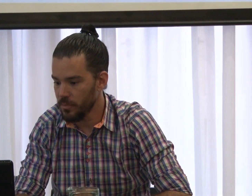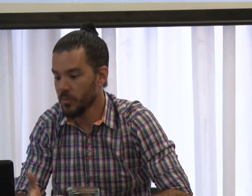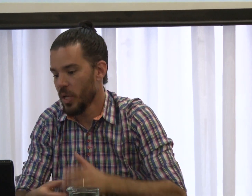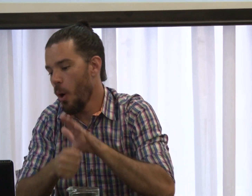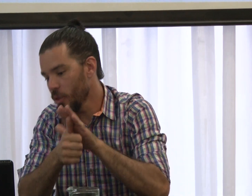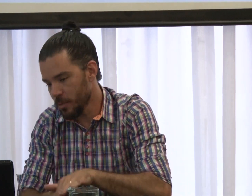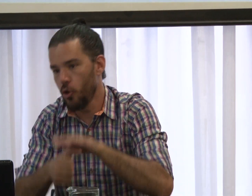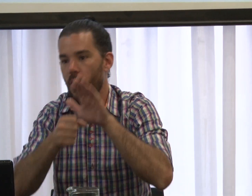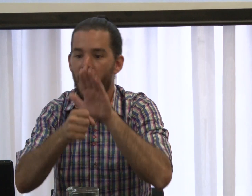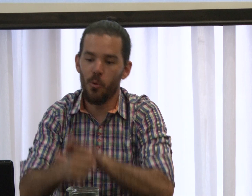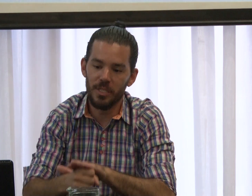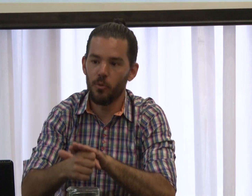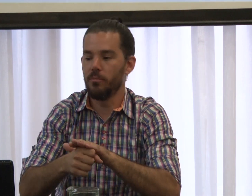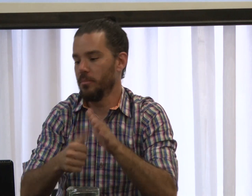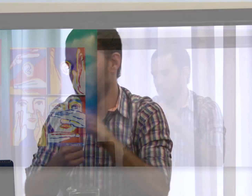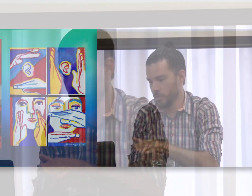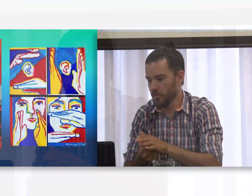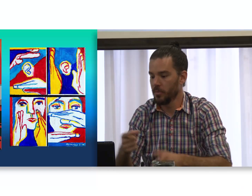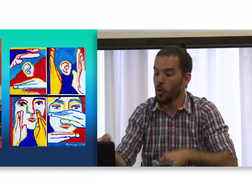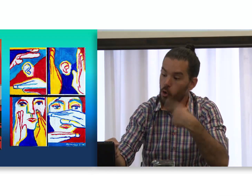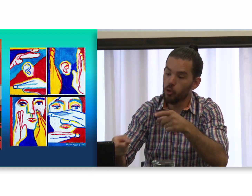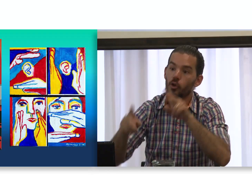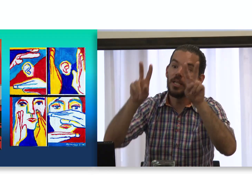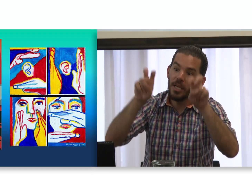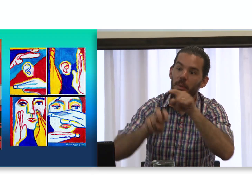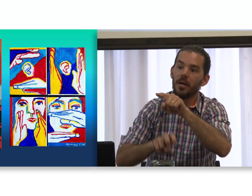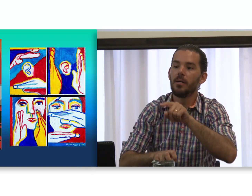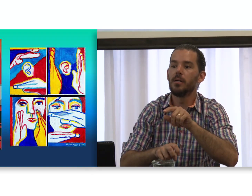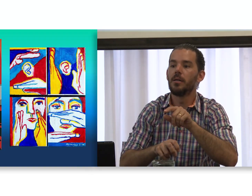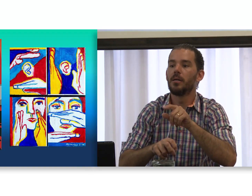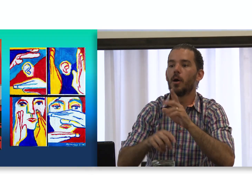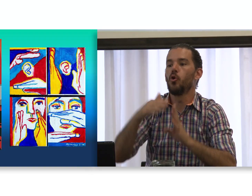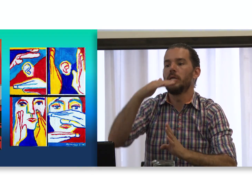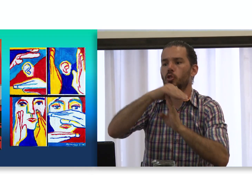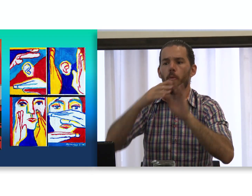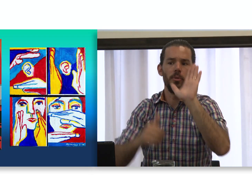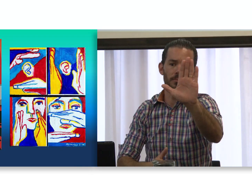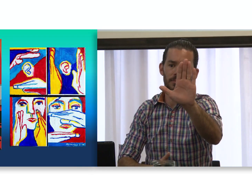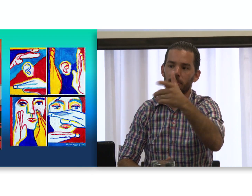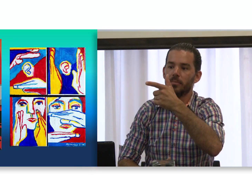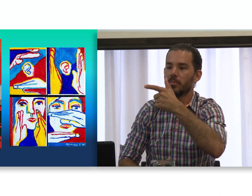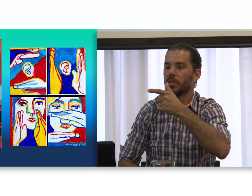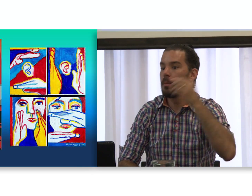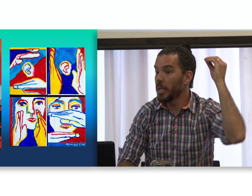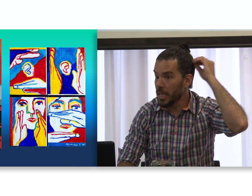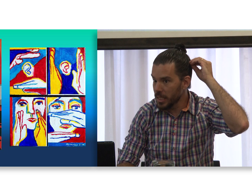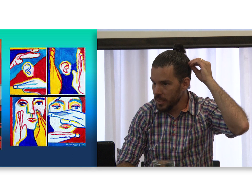el idioma, la lengua es natural, también surge de manera natural. No es que alguien impuso esa lengua en la comunidad, como cualquier otra